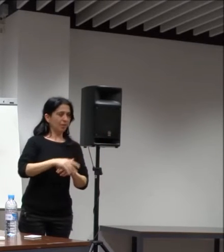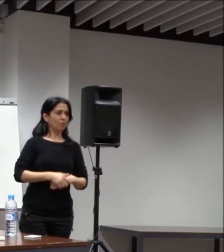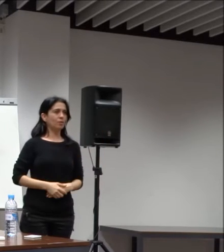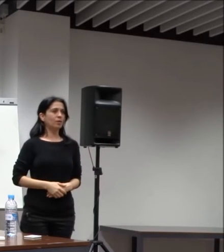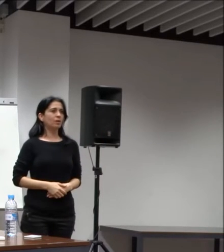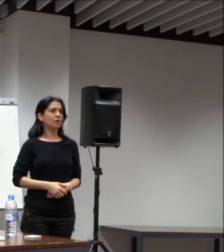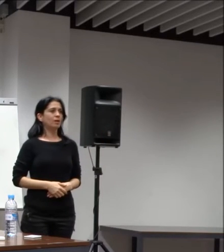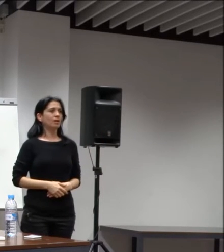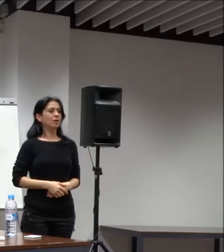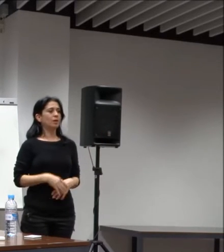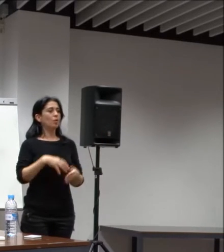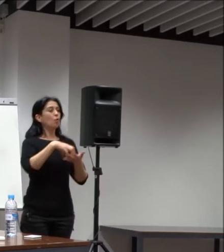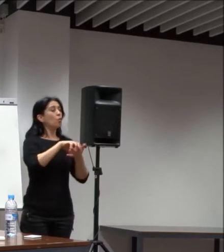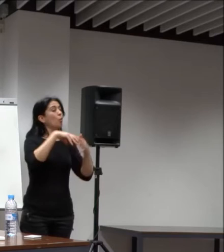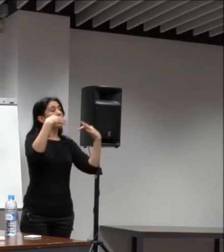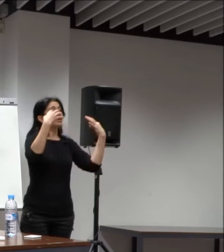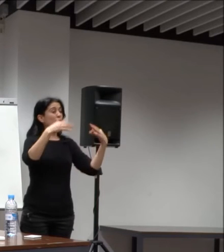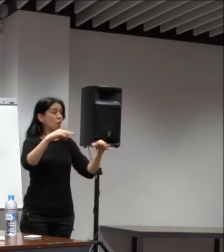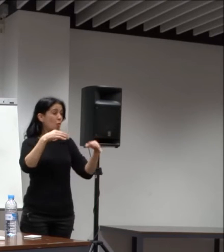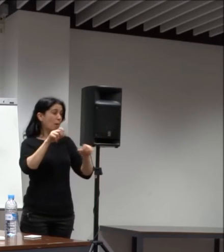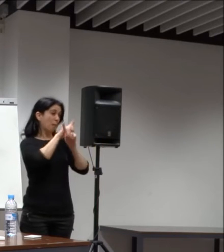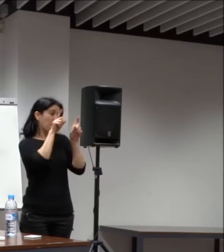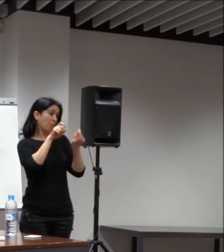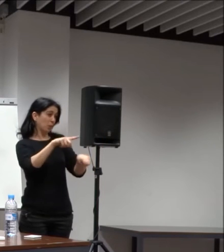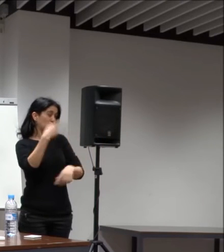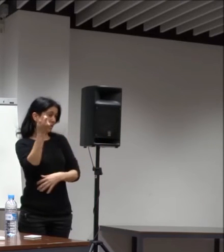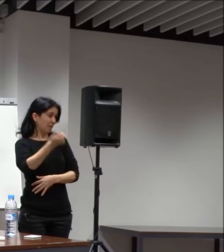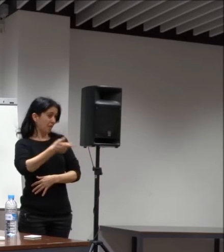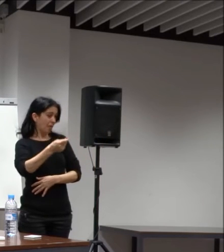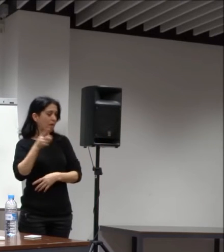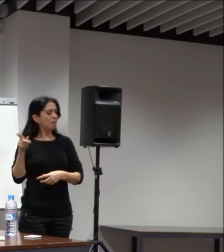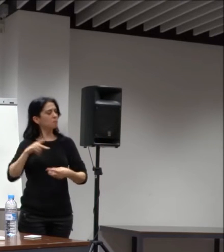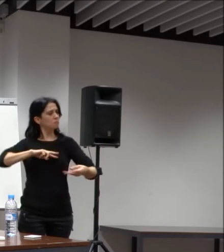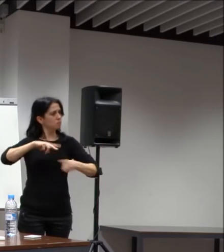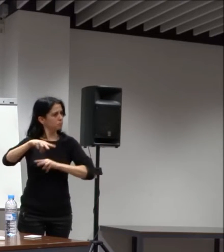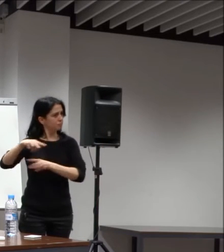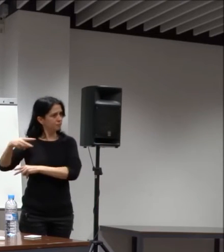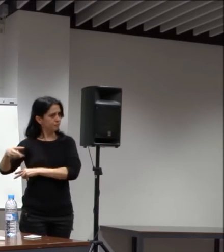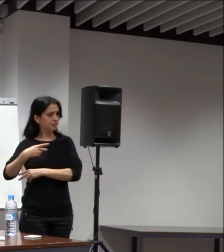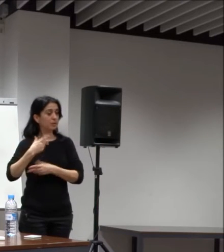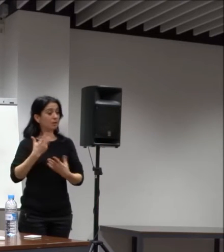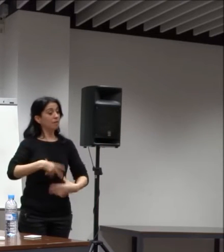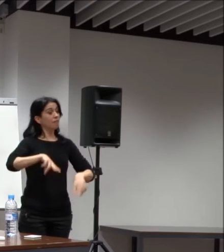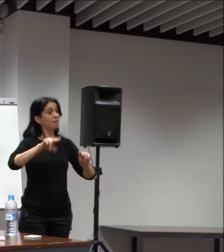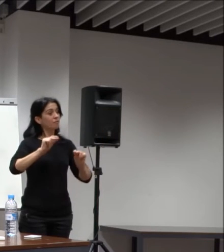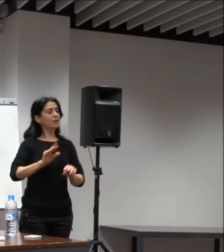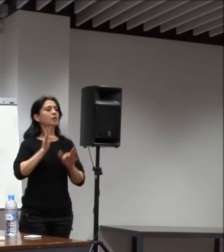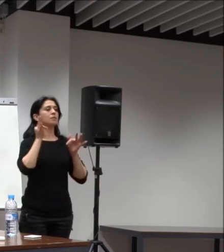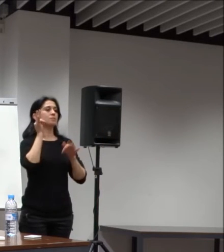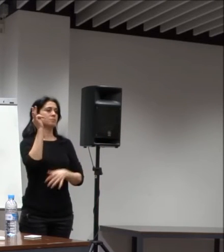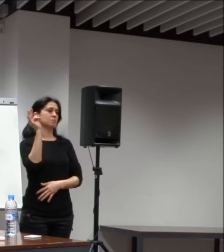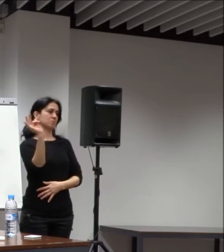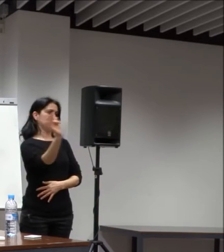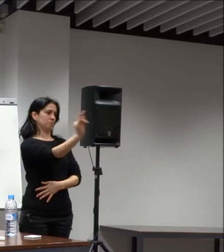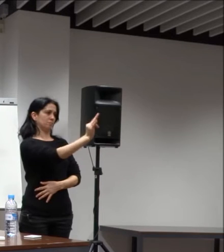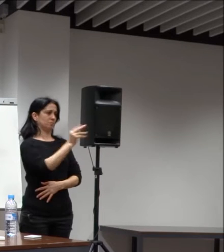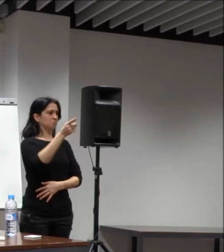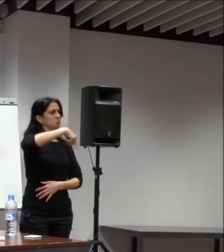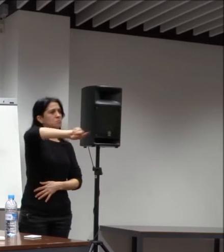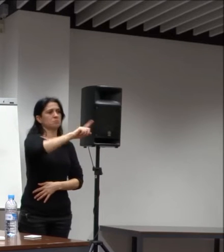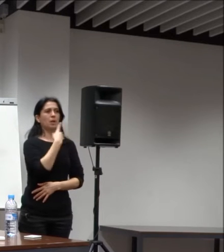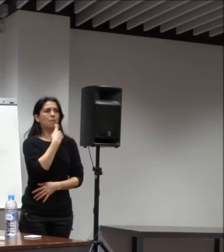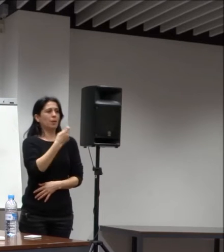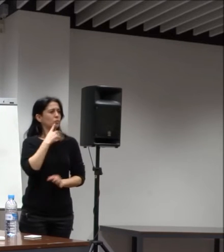principales cuestiones o preguntas que nos podemos estar haciendo, y luego ya sí que pasamos a que vosotros mismos pues, formuléis las preguntas concretas